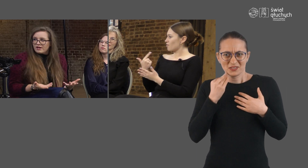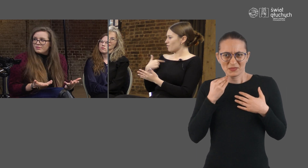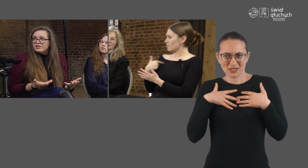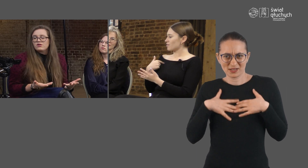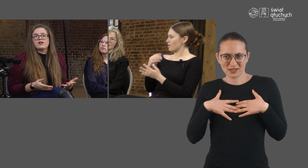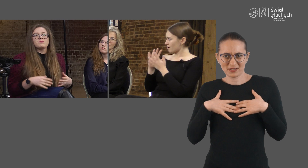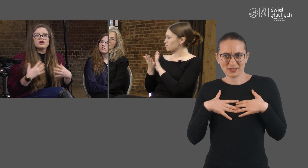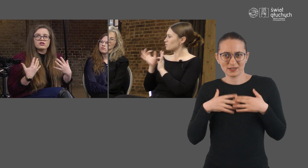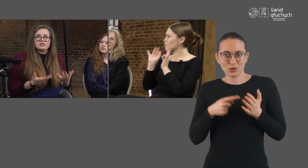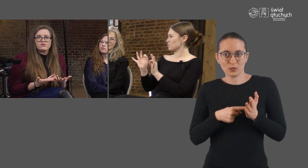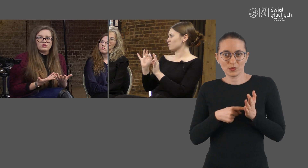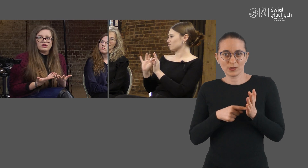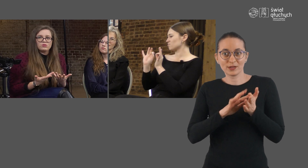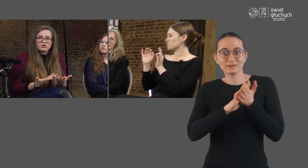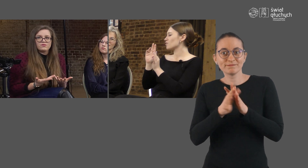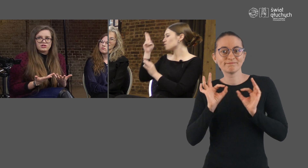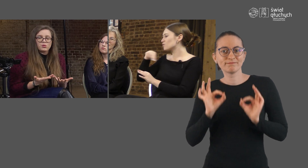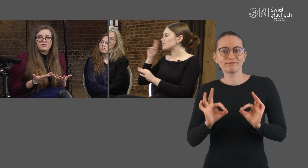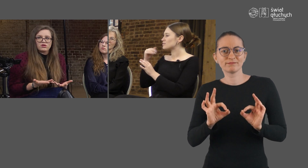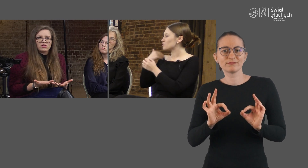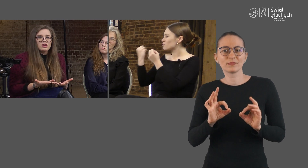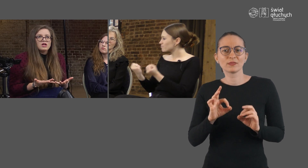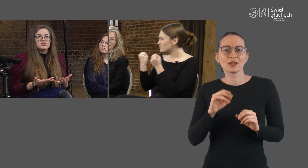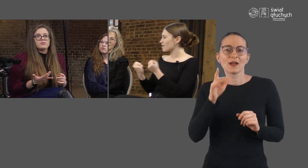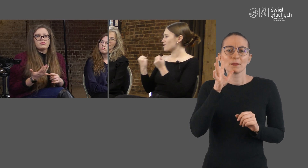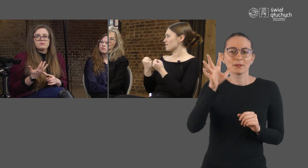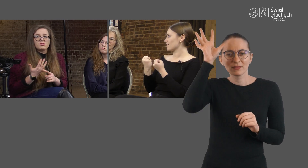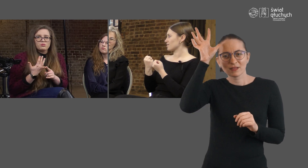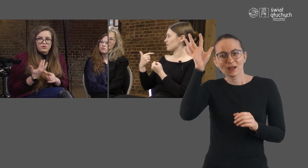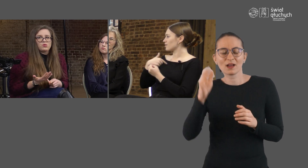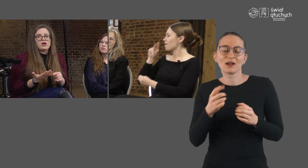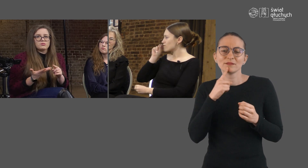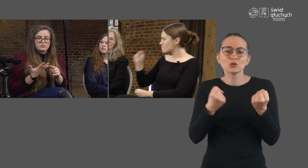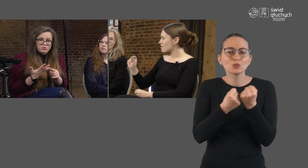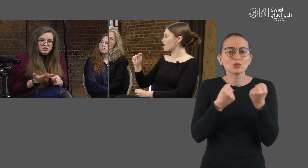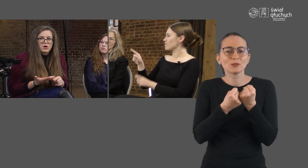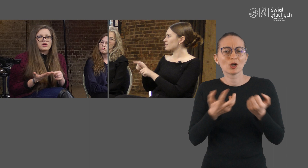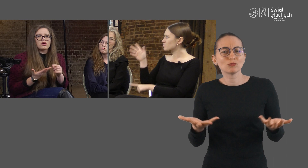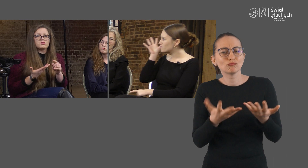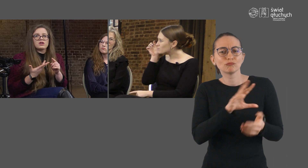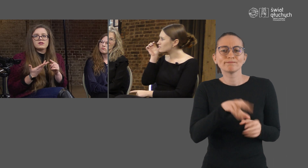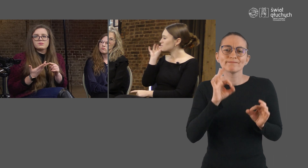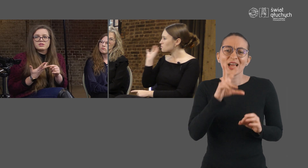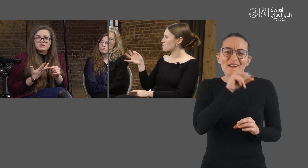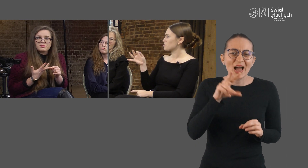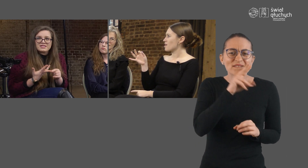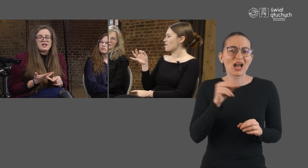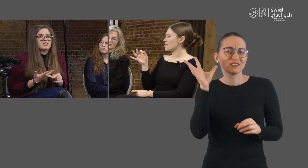dobrze wyrehabilitowana. Moi rodzice włożyli duży wysiłek w to, żebym mówiła, żebym słyszała